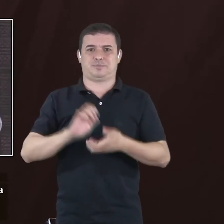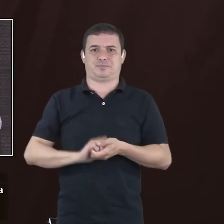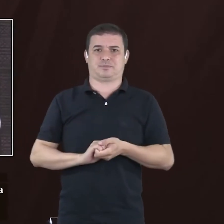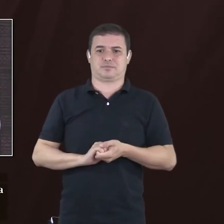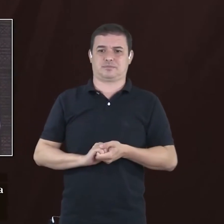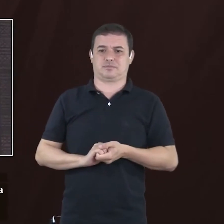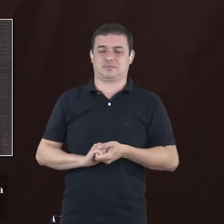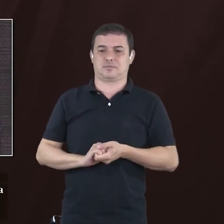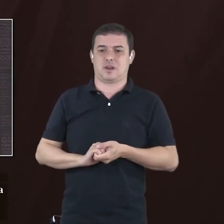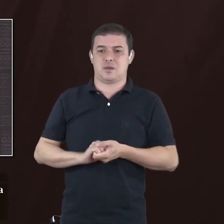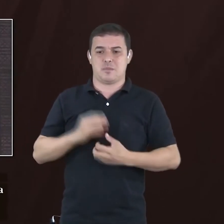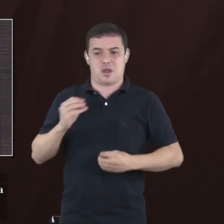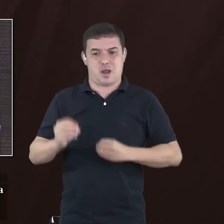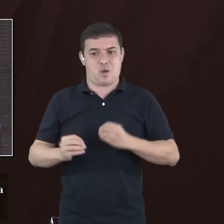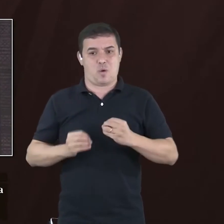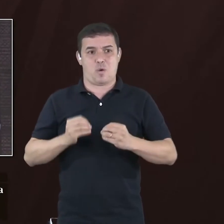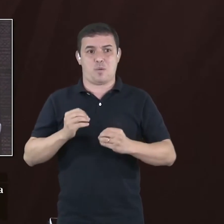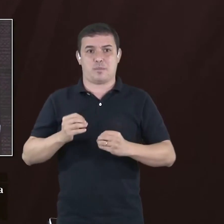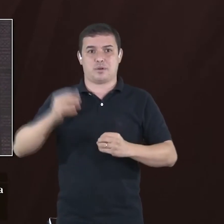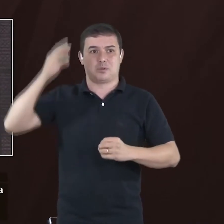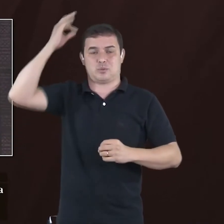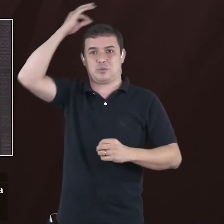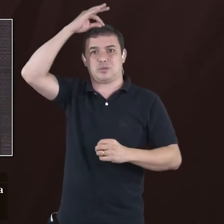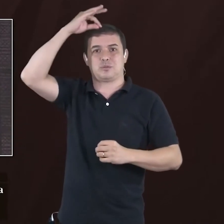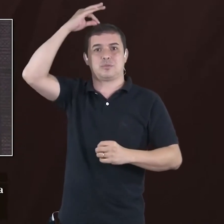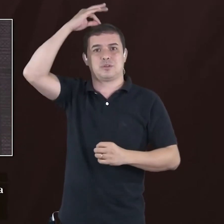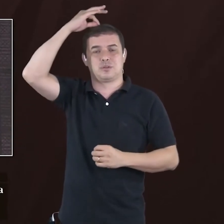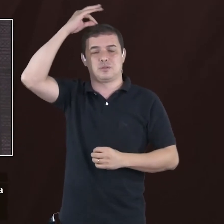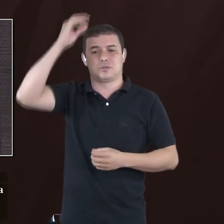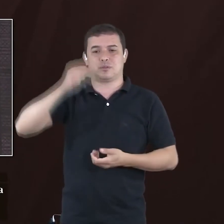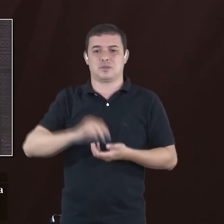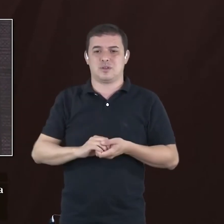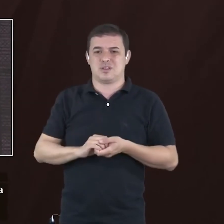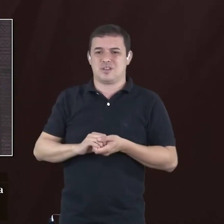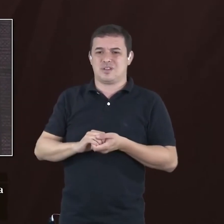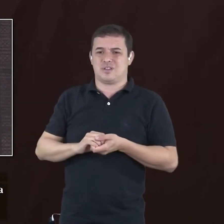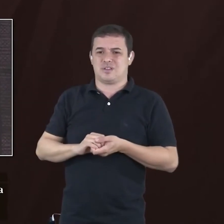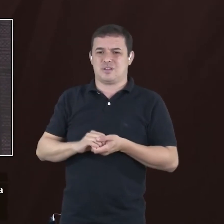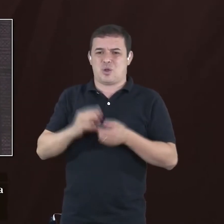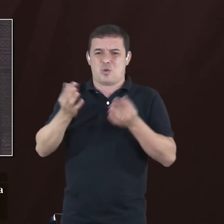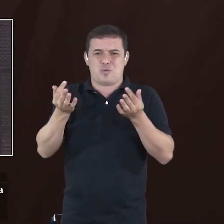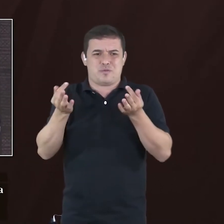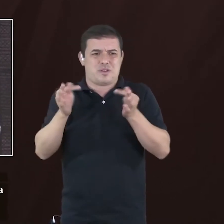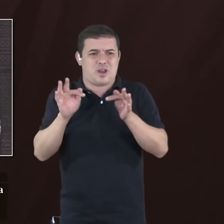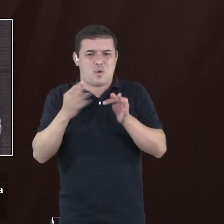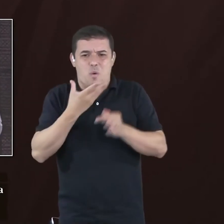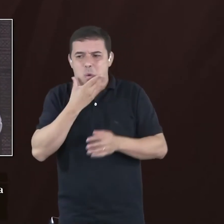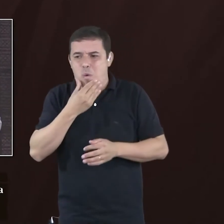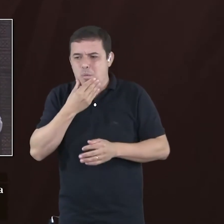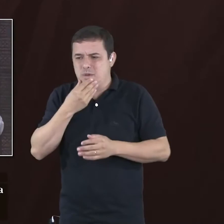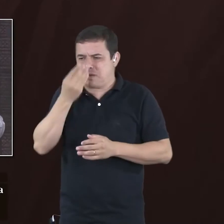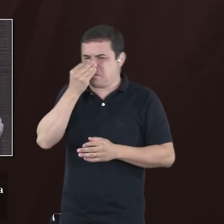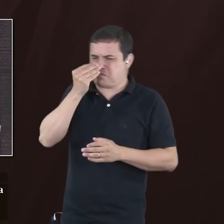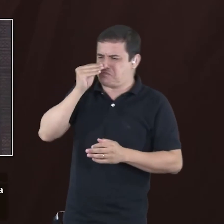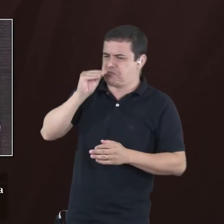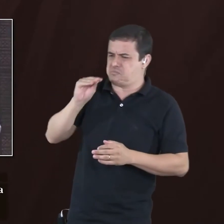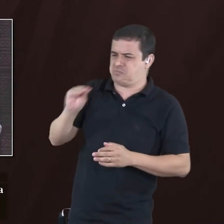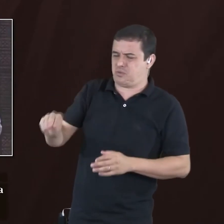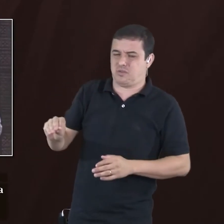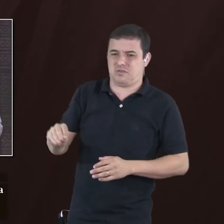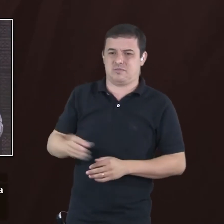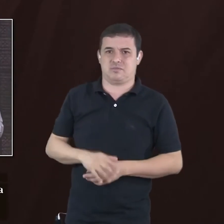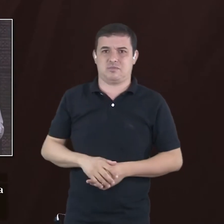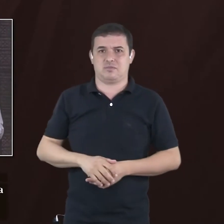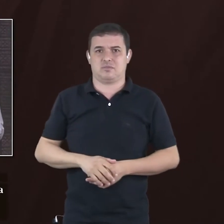total para a obra do Espírito, para a obra do Senhor, e no final os homens abandonam ele, os seus cooperadores